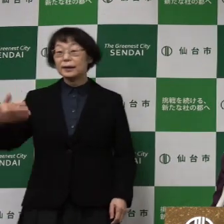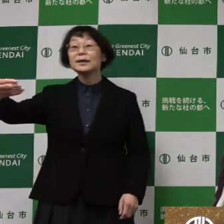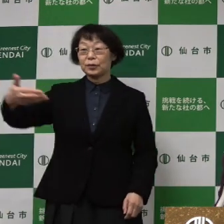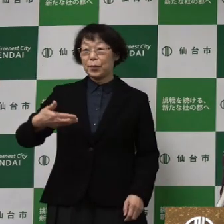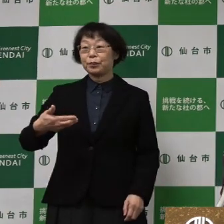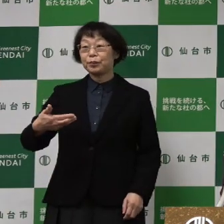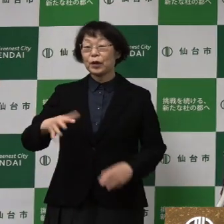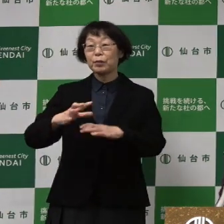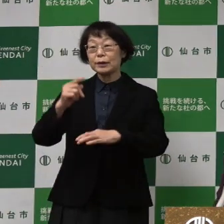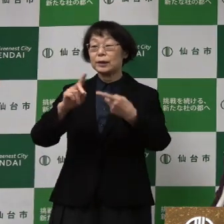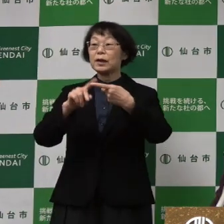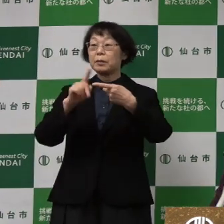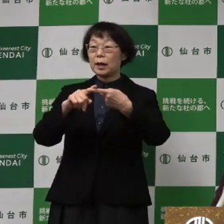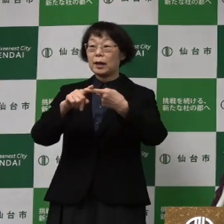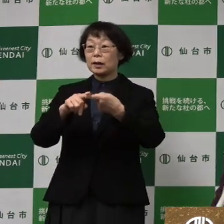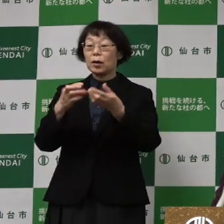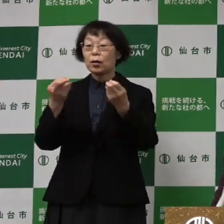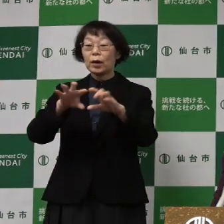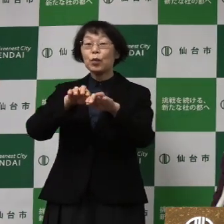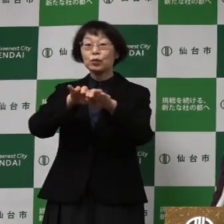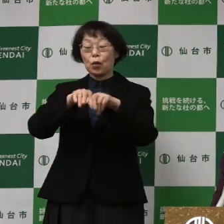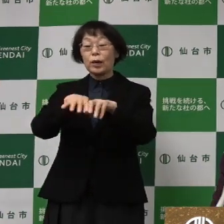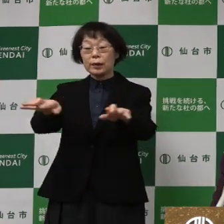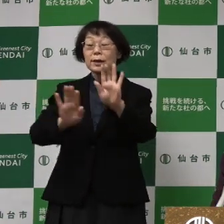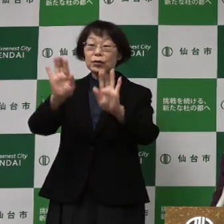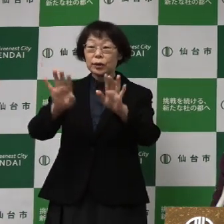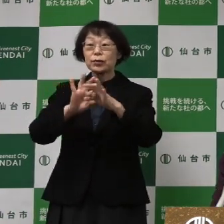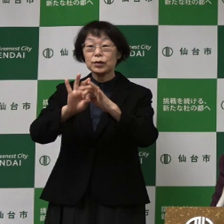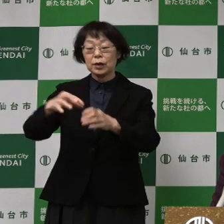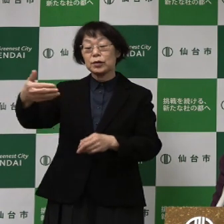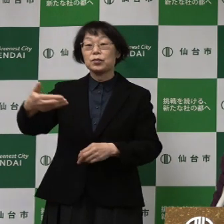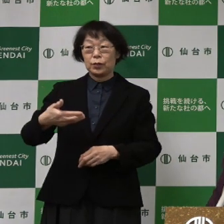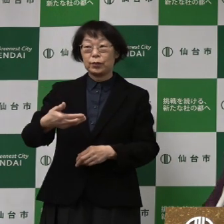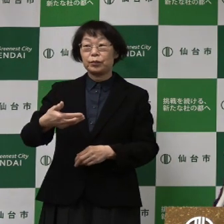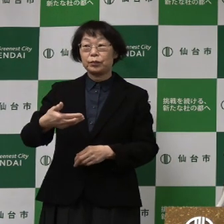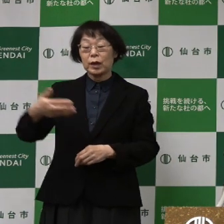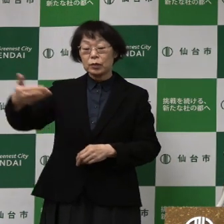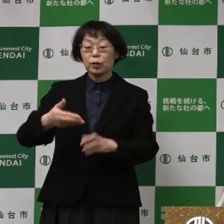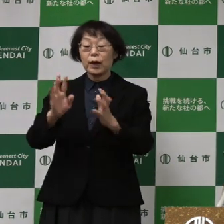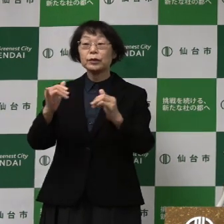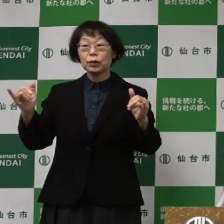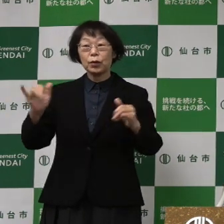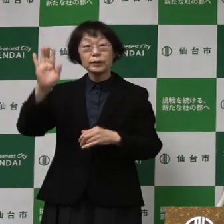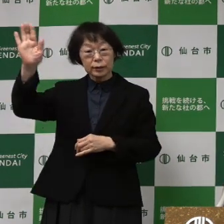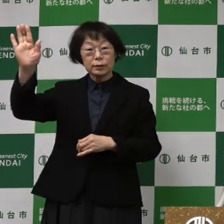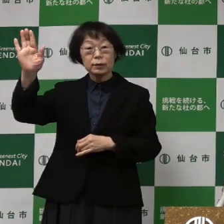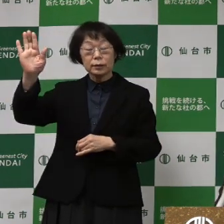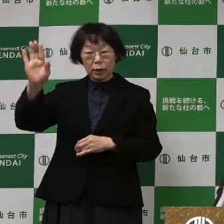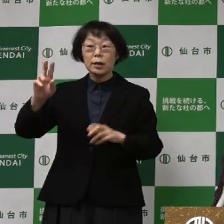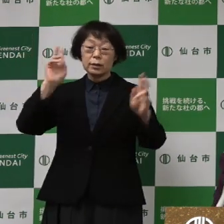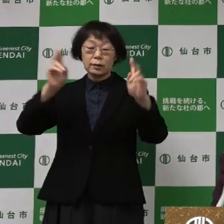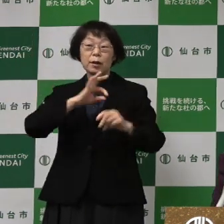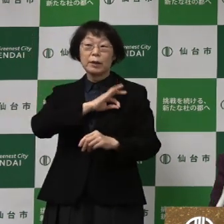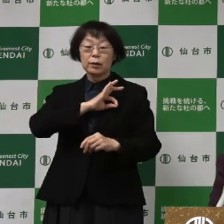まず1点目の新型コロナウイルスの感染状況についてご質問をお受けいたします。 ご質問のある方は挙手の上、報道機関名と氏